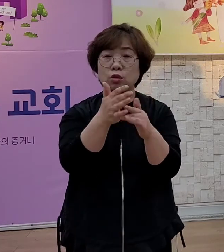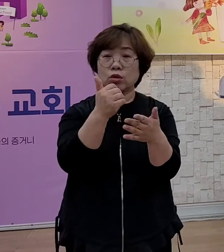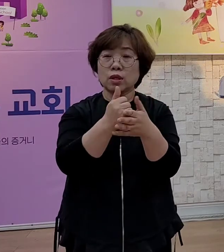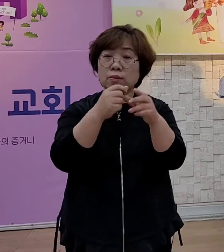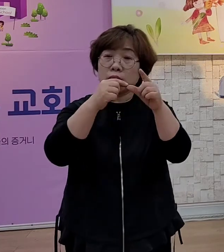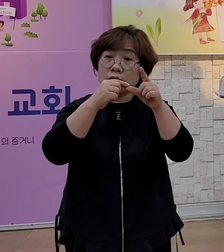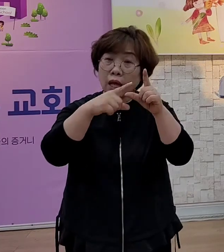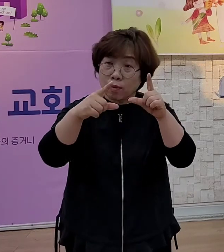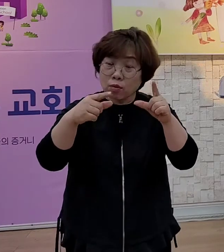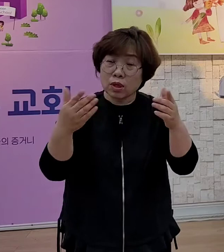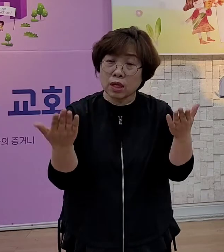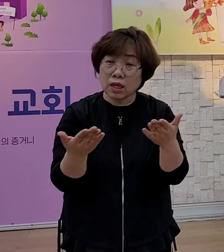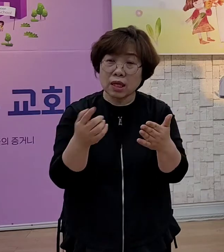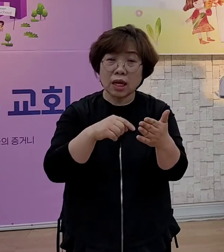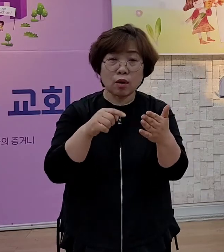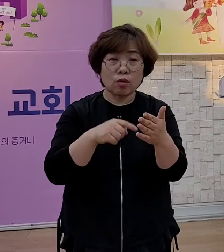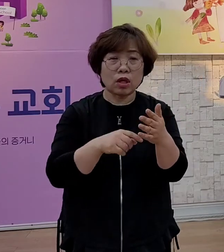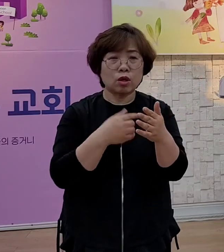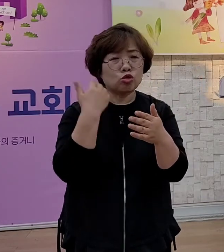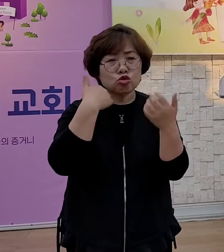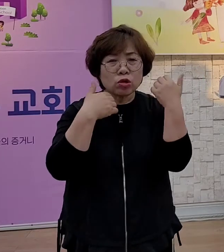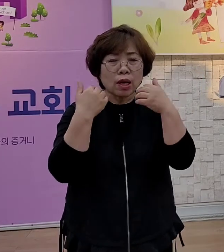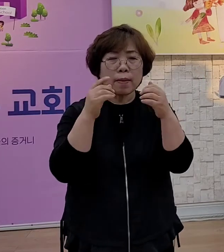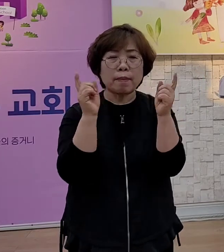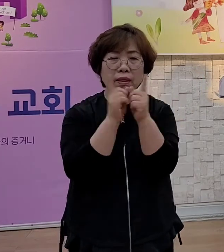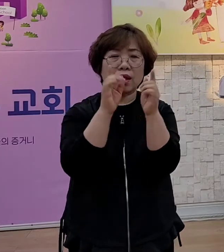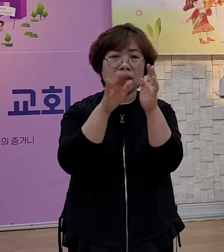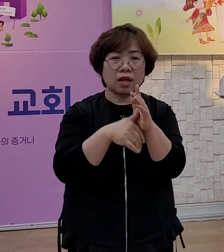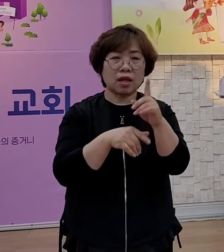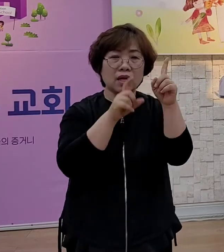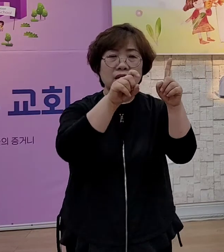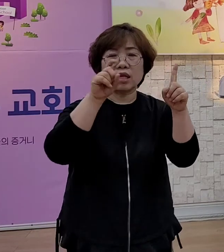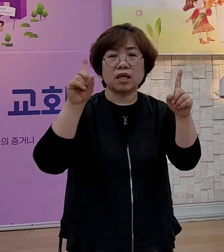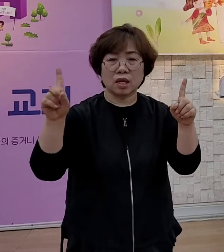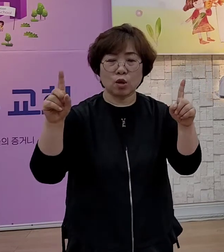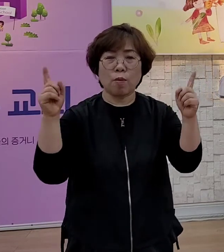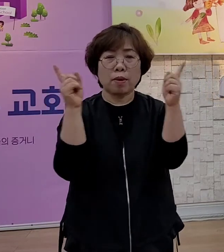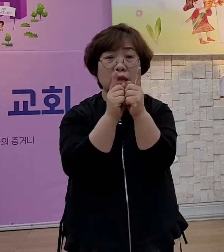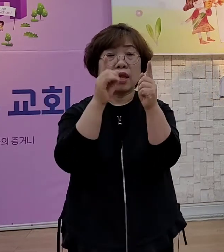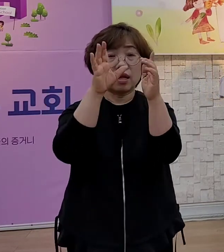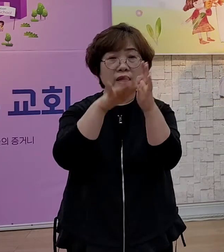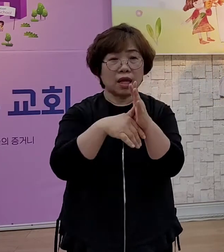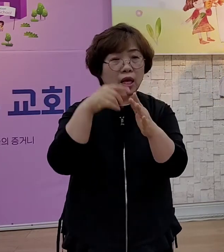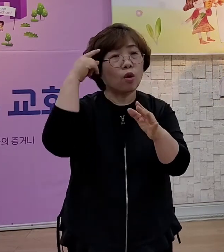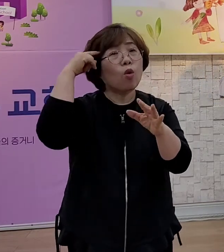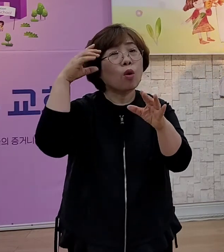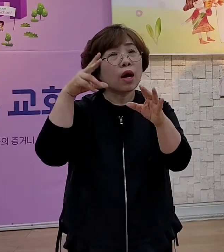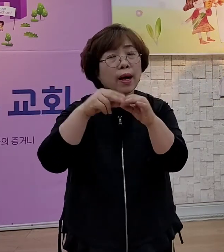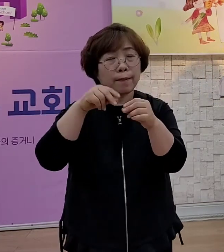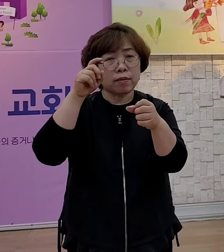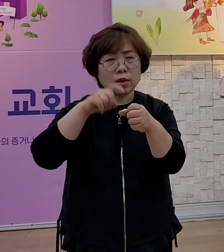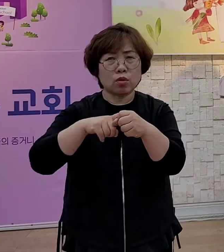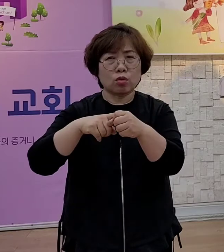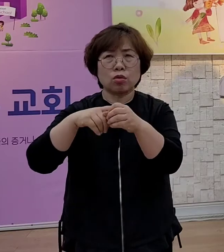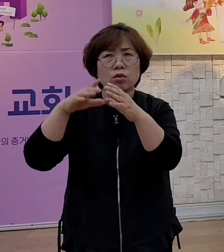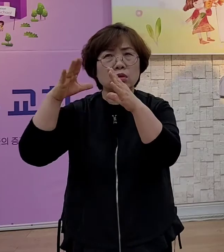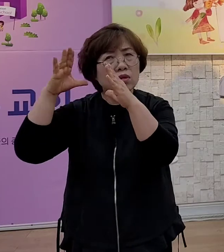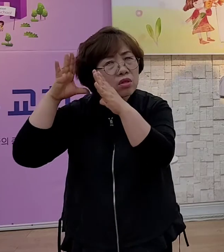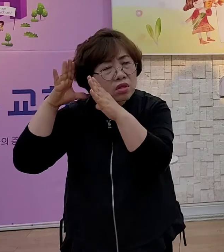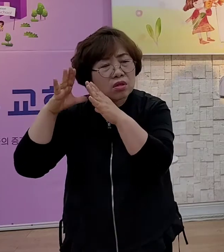모든 사역에서 누군가를 1대1로 만날 때 항상 이렇게 공감적인 경청을 해주셨던